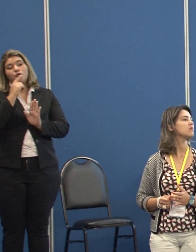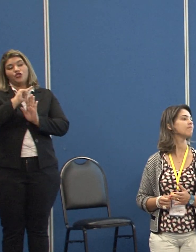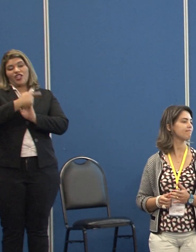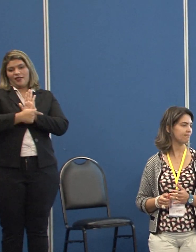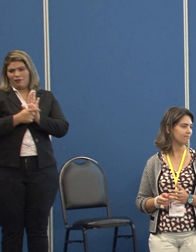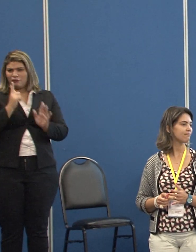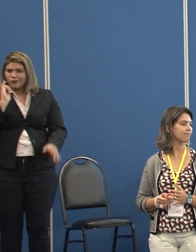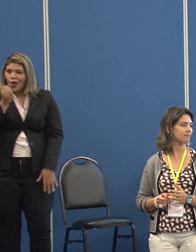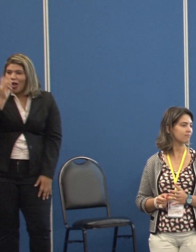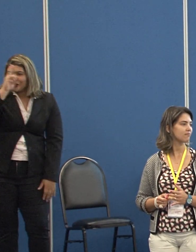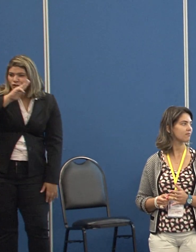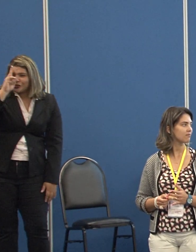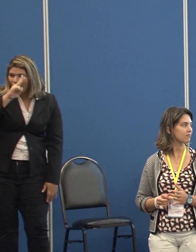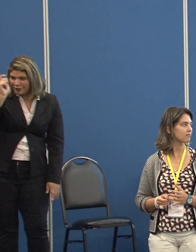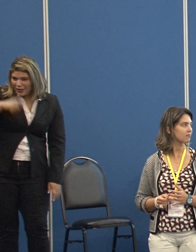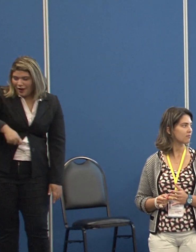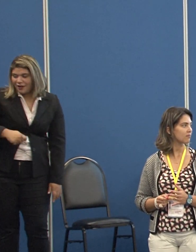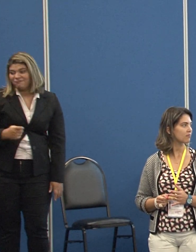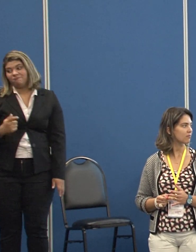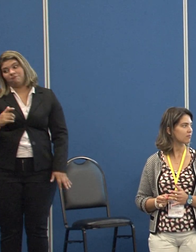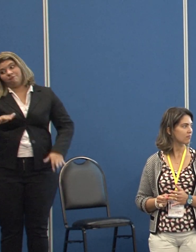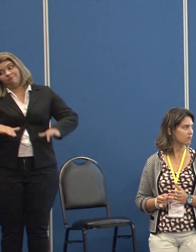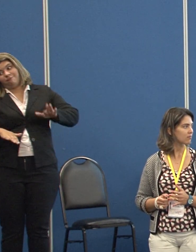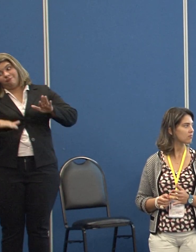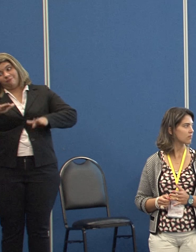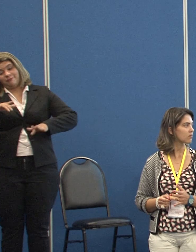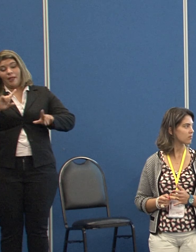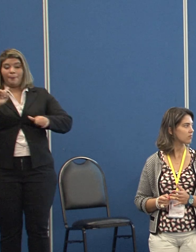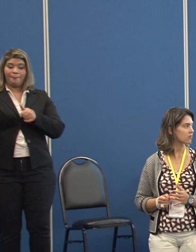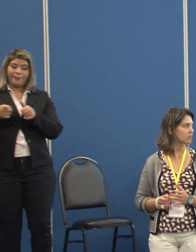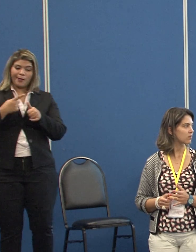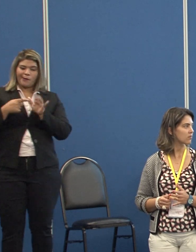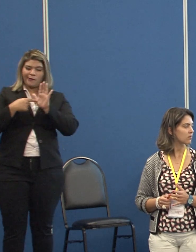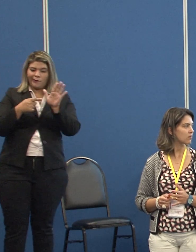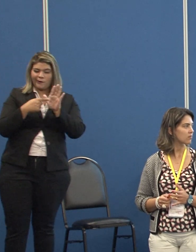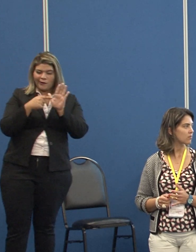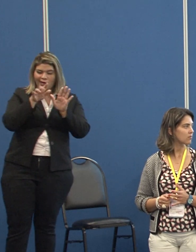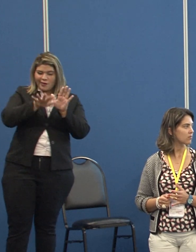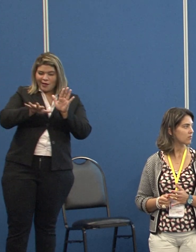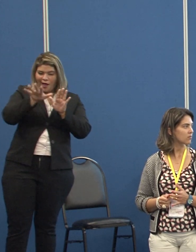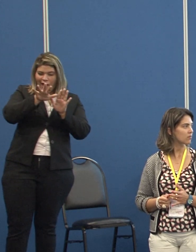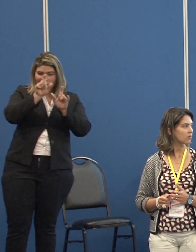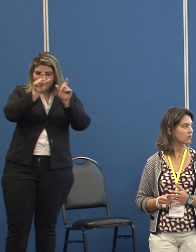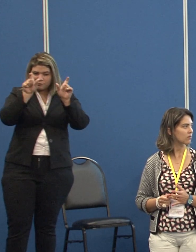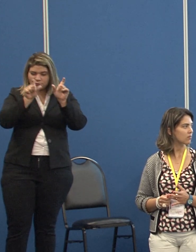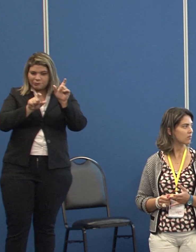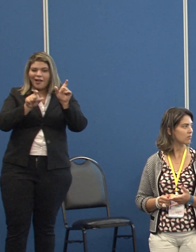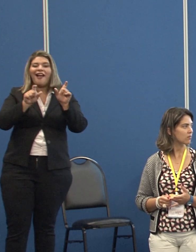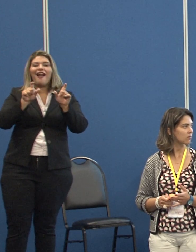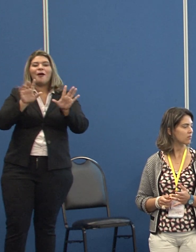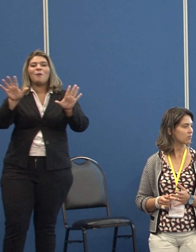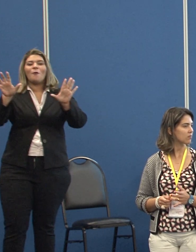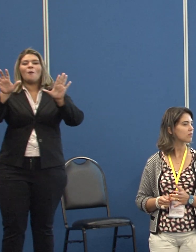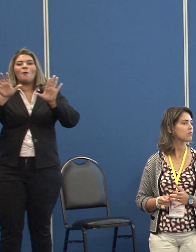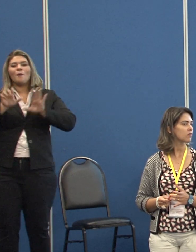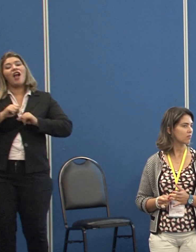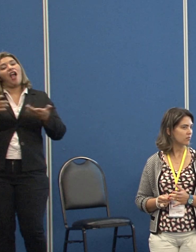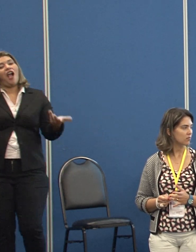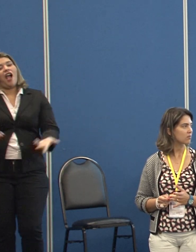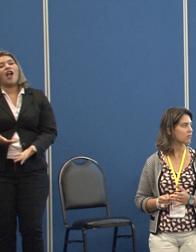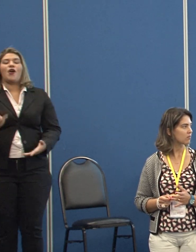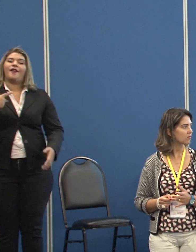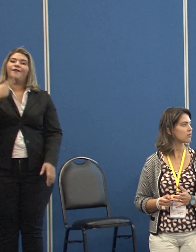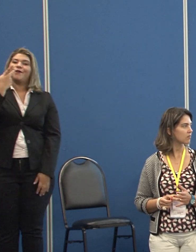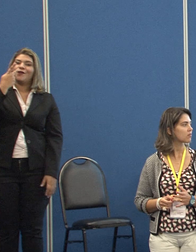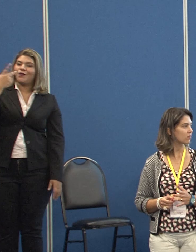narrativa. Não necessariamente. Pode ser que depois, como um fruto de uma proposta, então vamos agora fazer uma visita, vamos ao